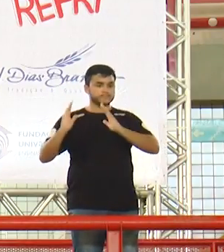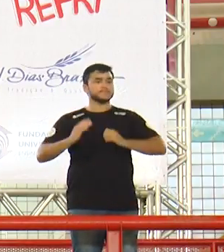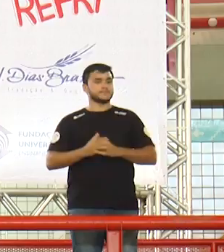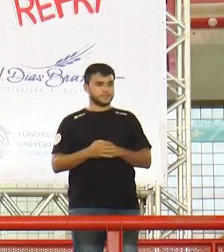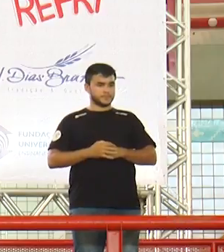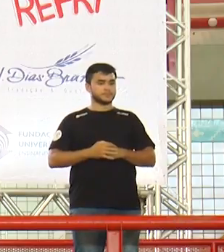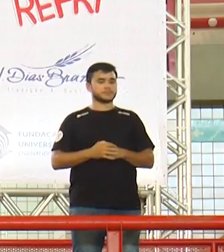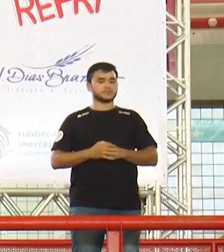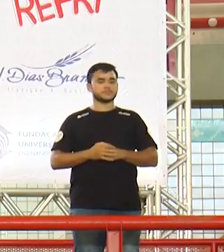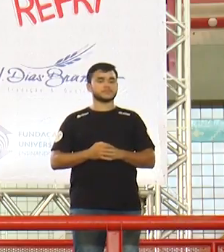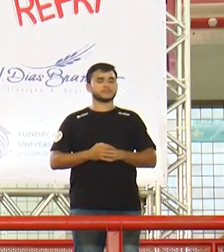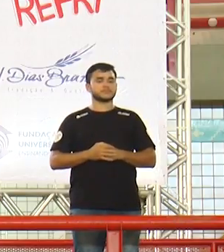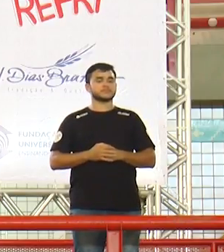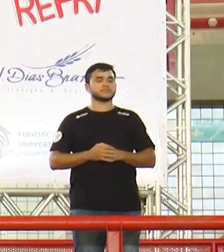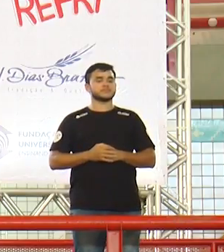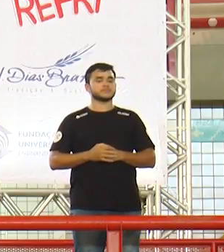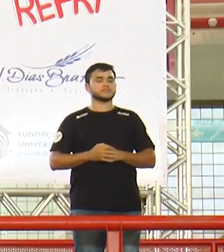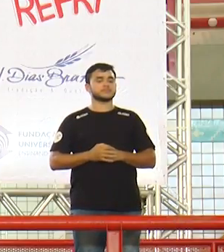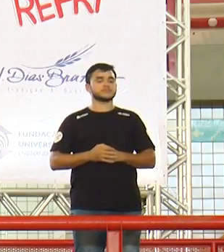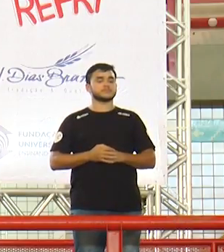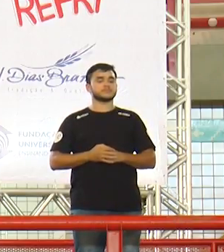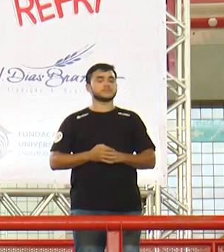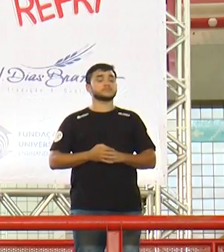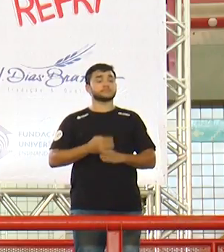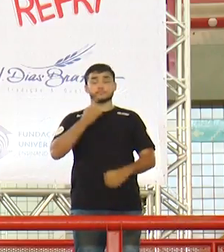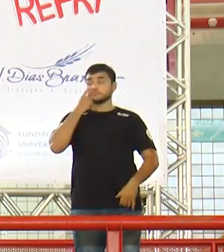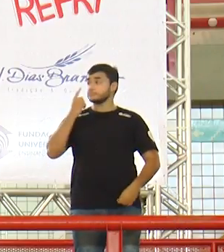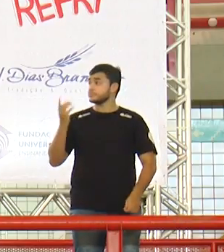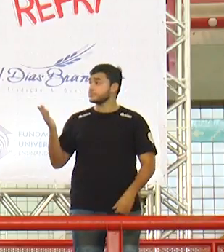deixa eu perguntar uma coisa para você.